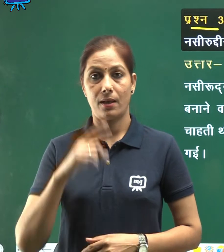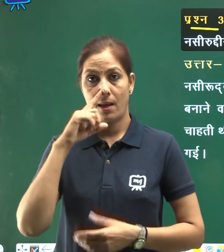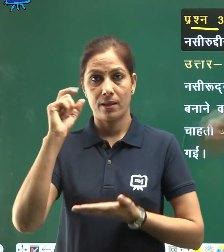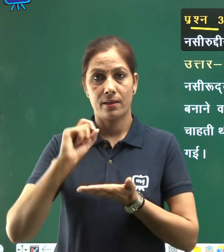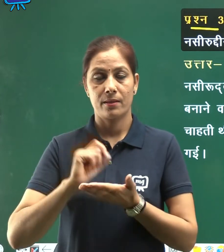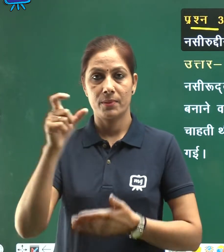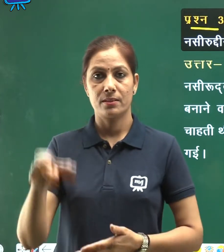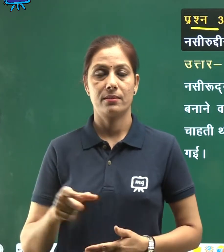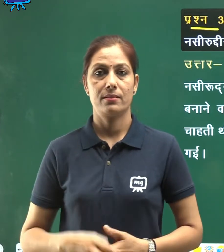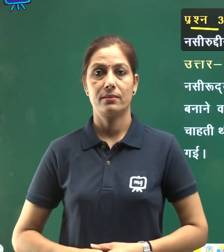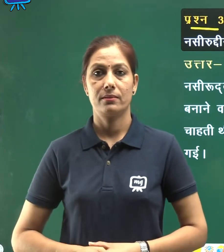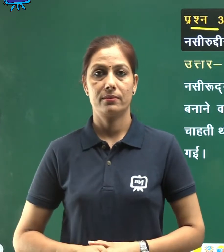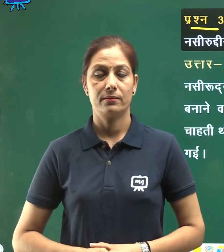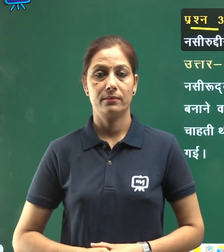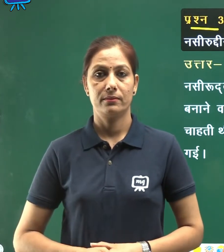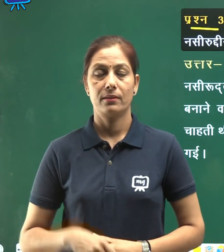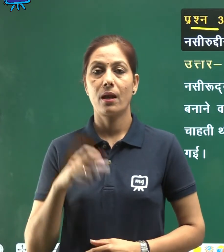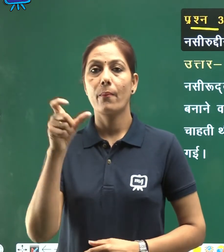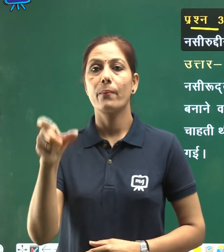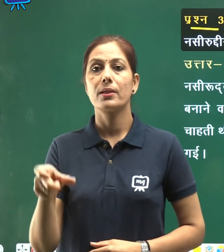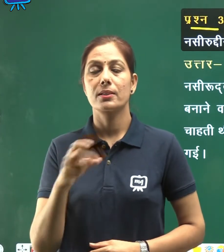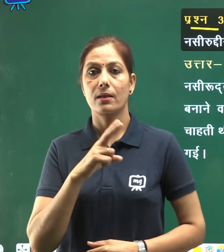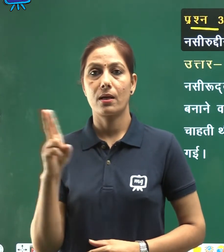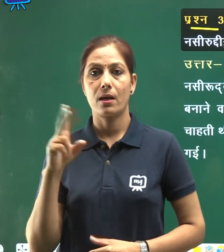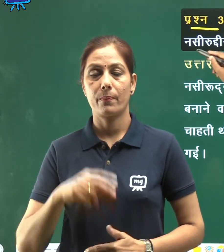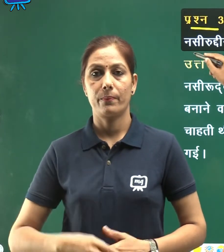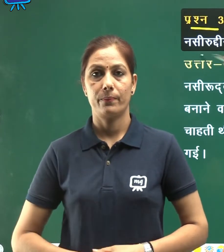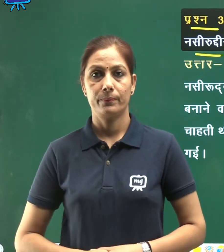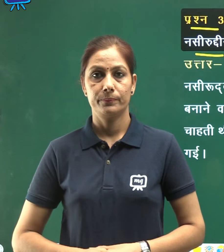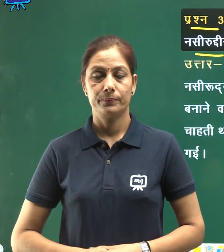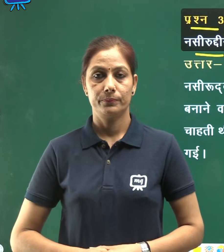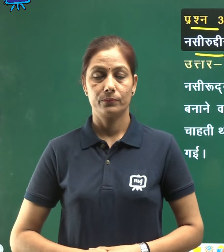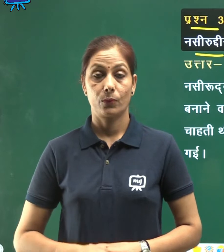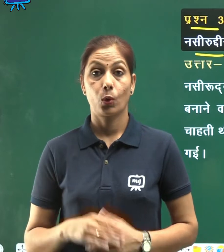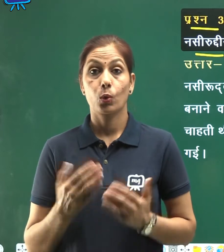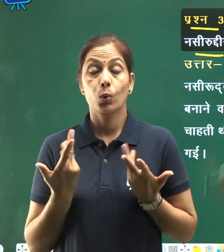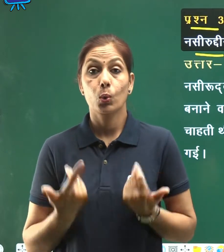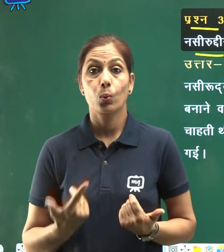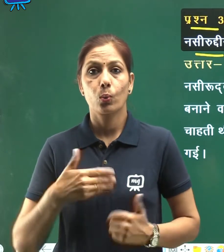लेखिका मियां नसीरुद्दीन के पास क्यों गई?